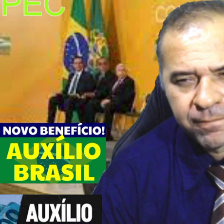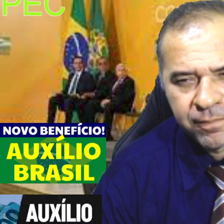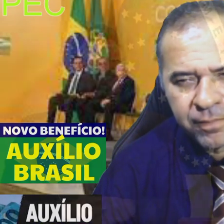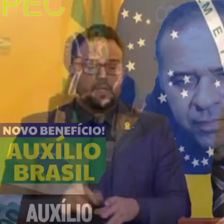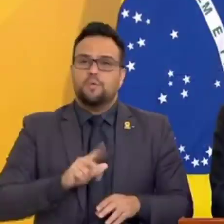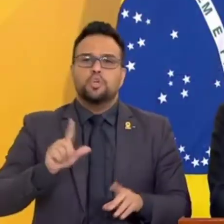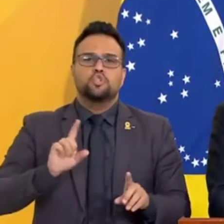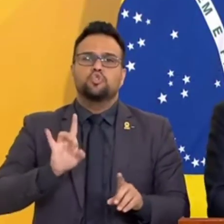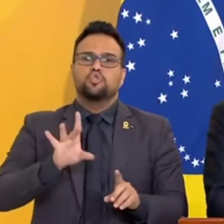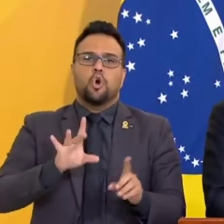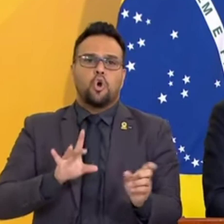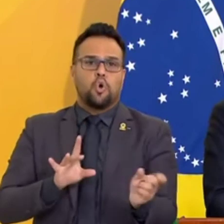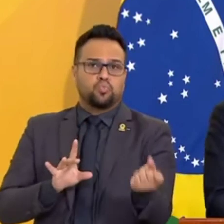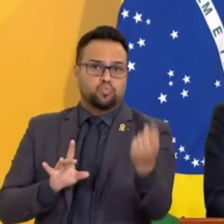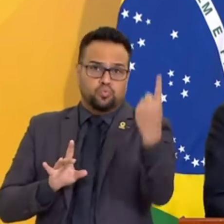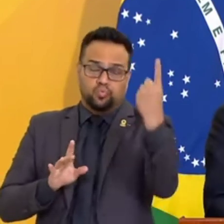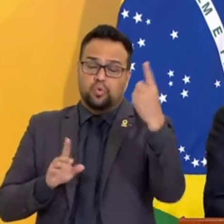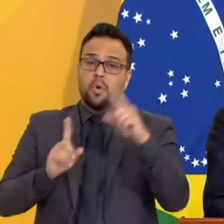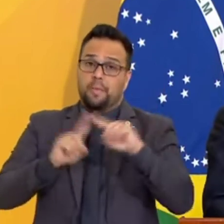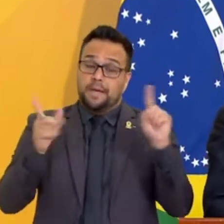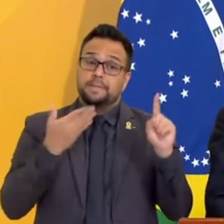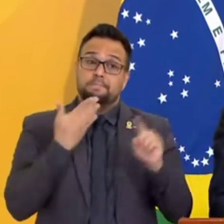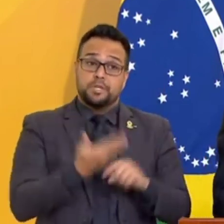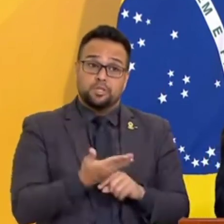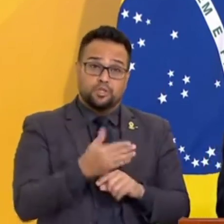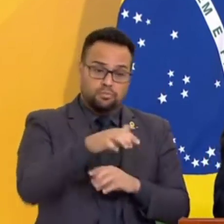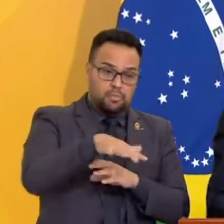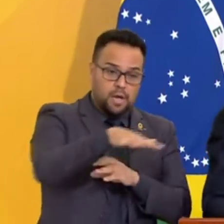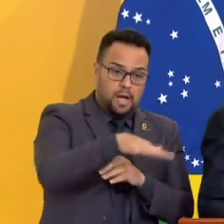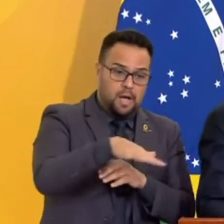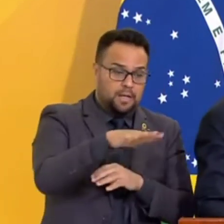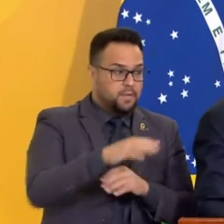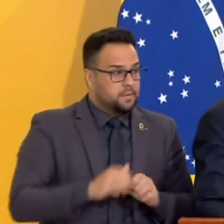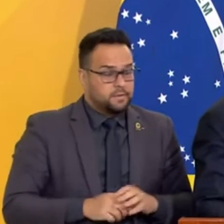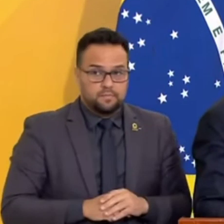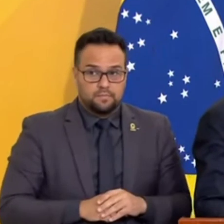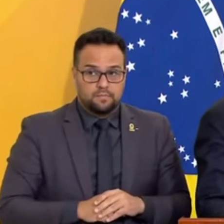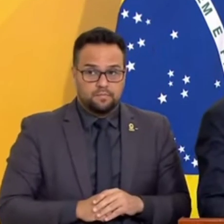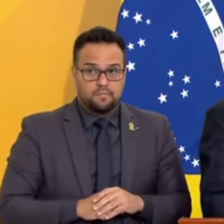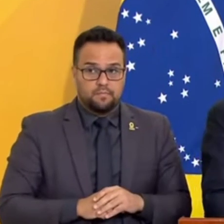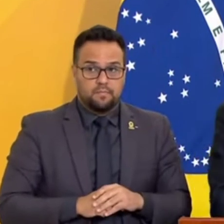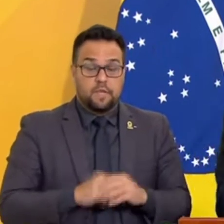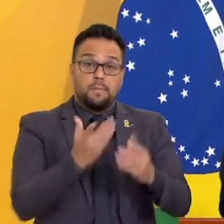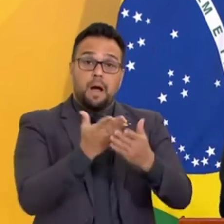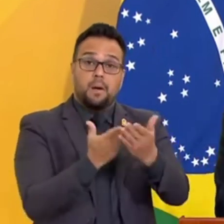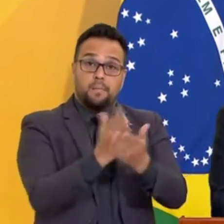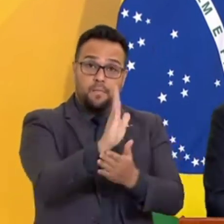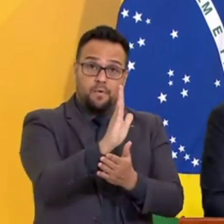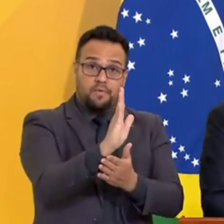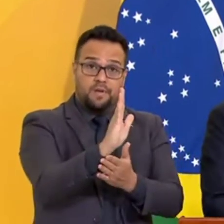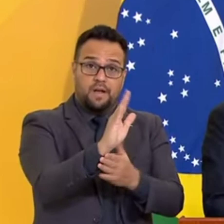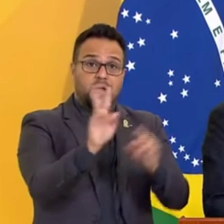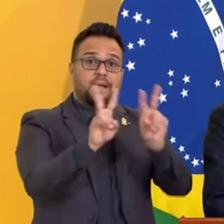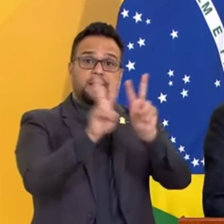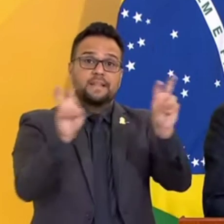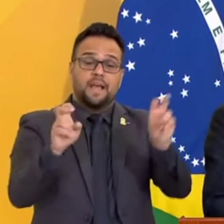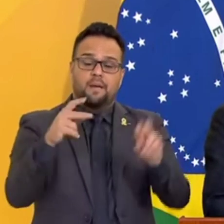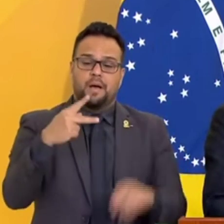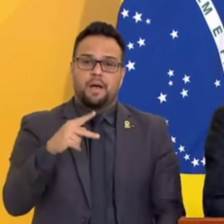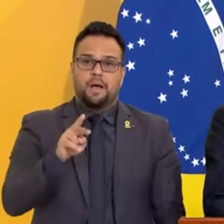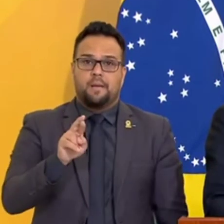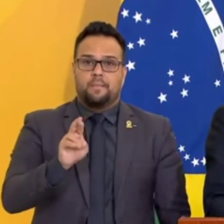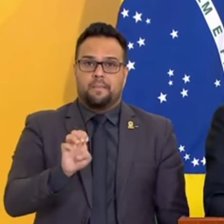apenas isso pedimos a eles que colaborasse conosco atrasados cedo para provar EA a correção dos